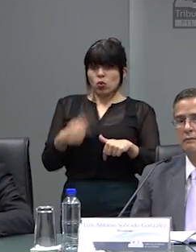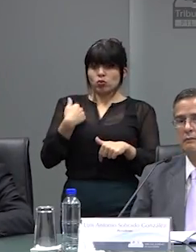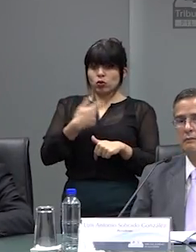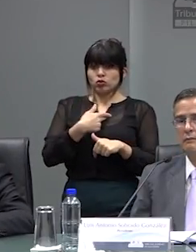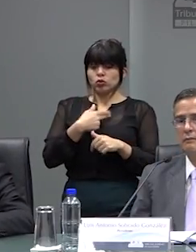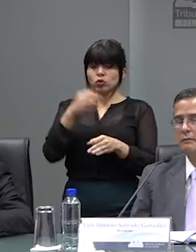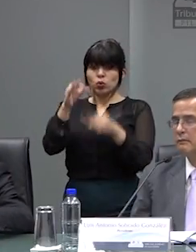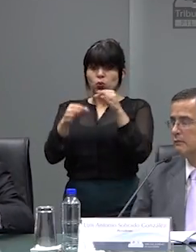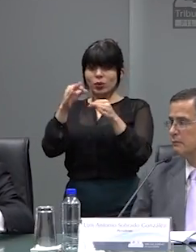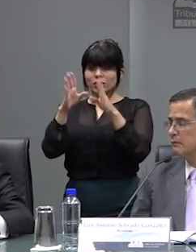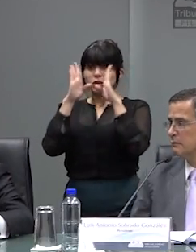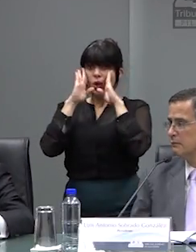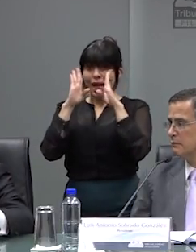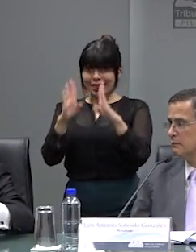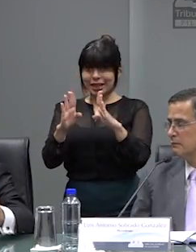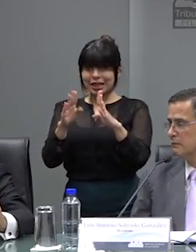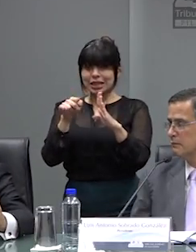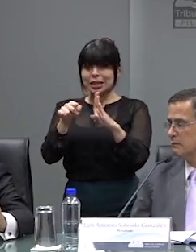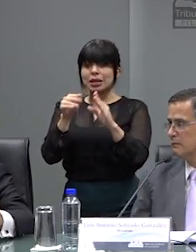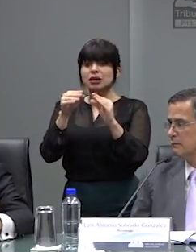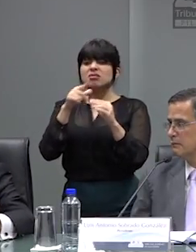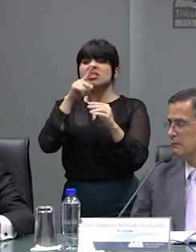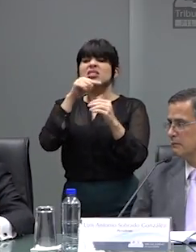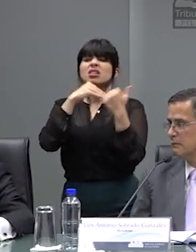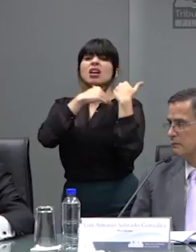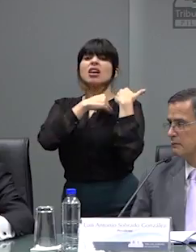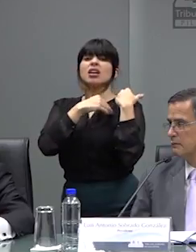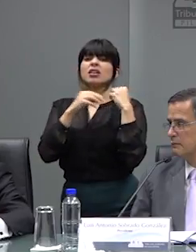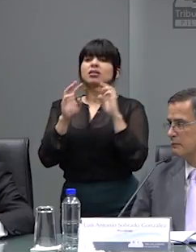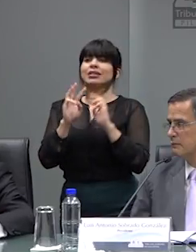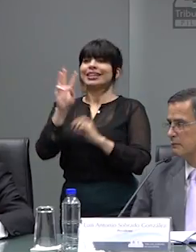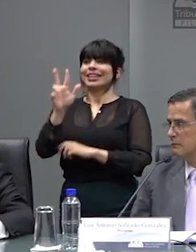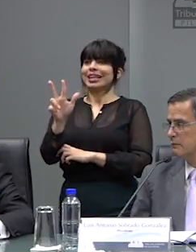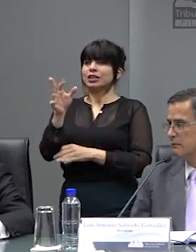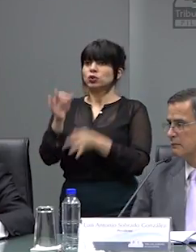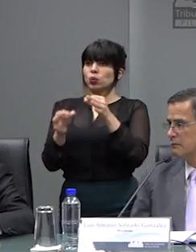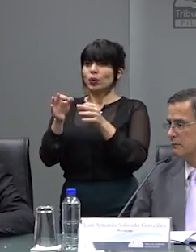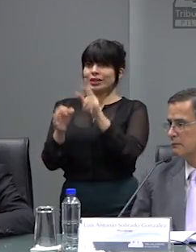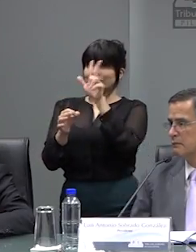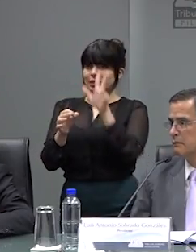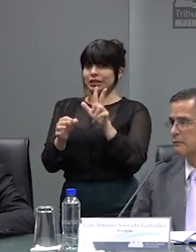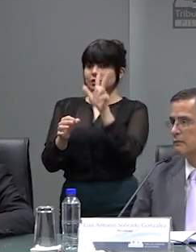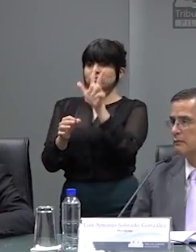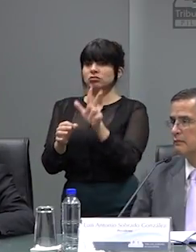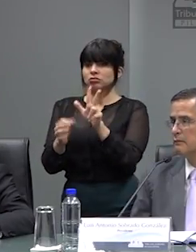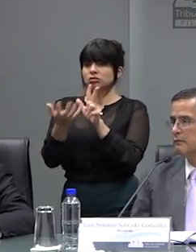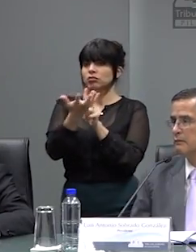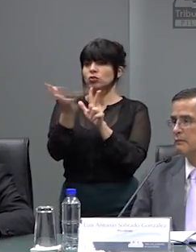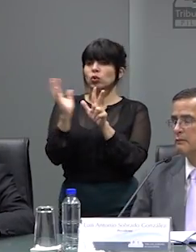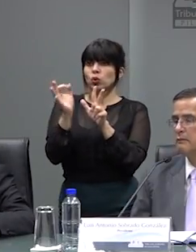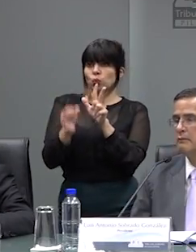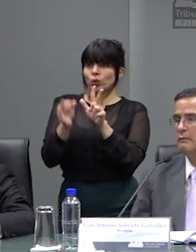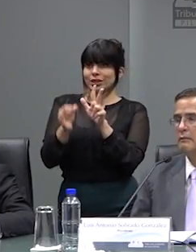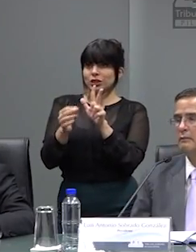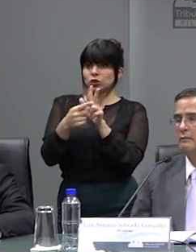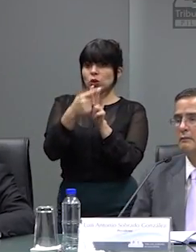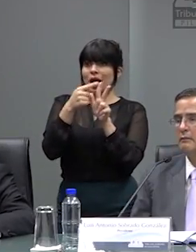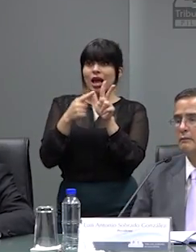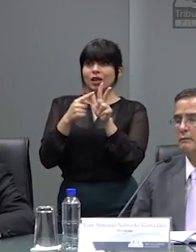atendemos juicios dirigidos por un tribunal de 3 jueces o juezas. Muchos de ellos